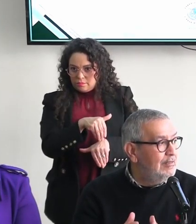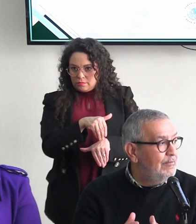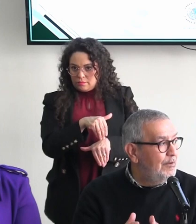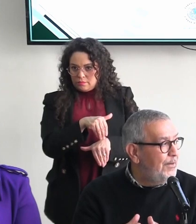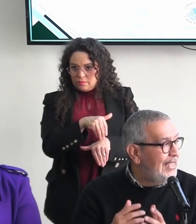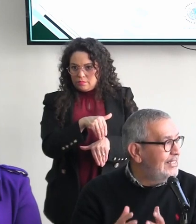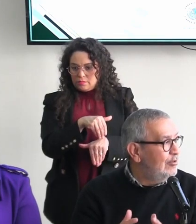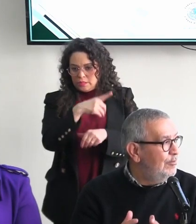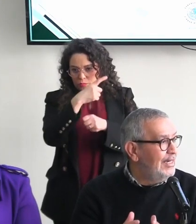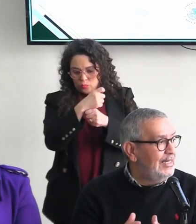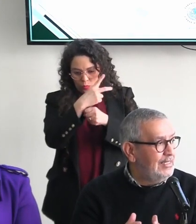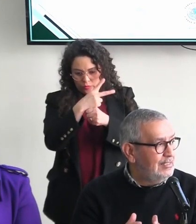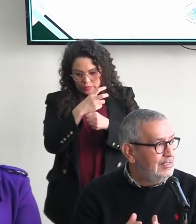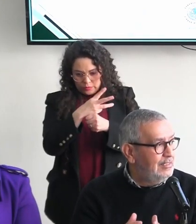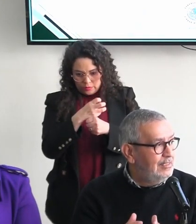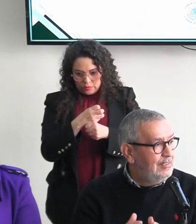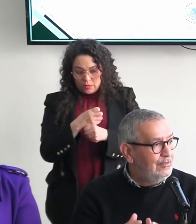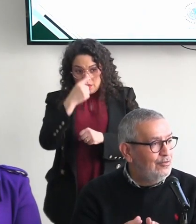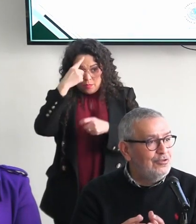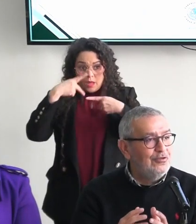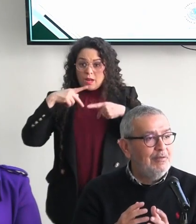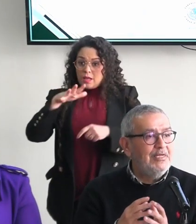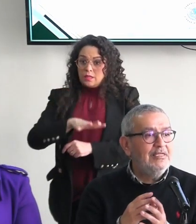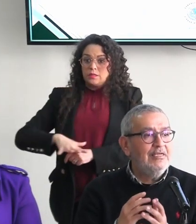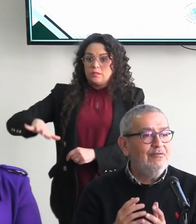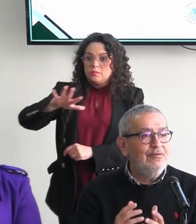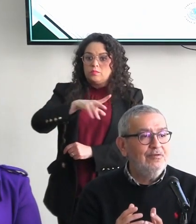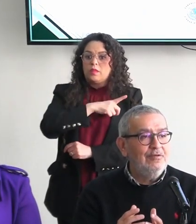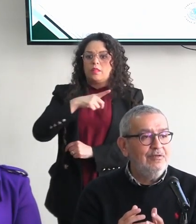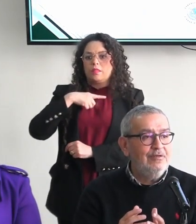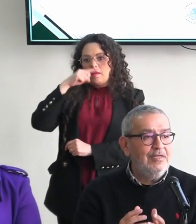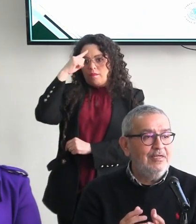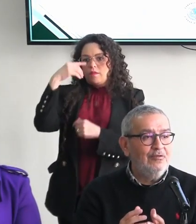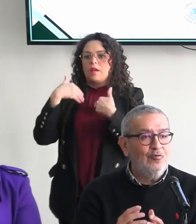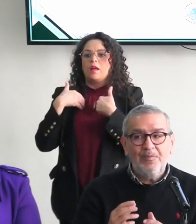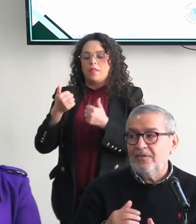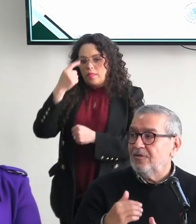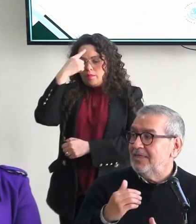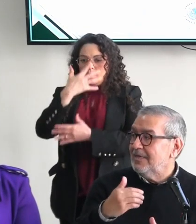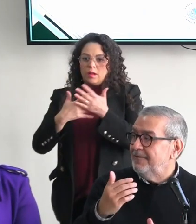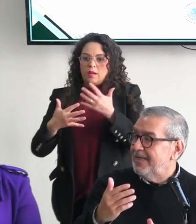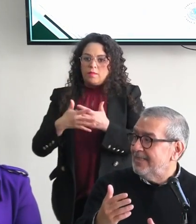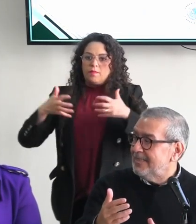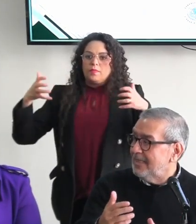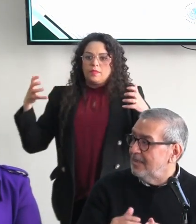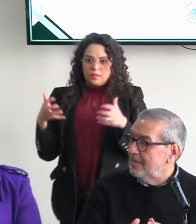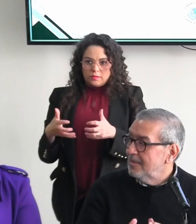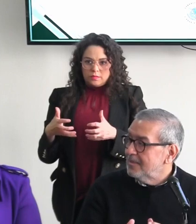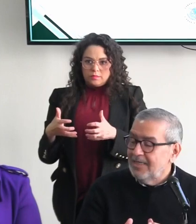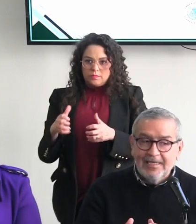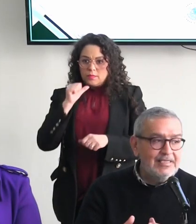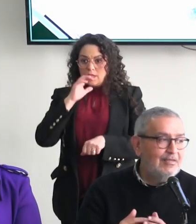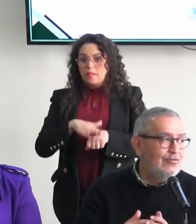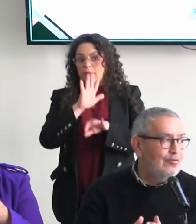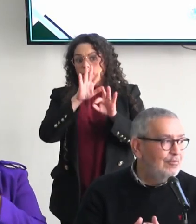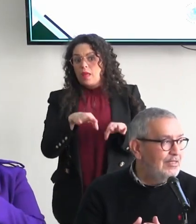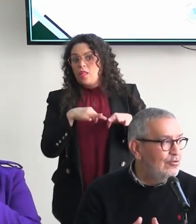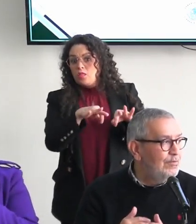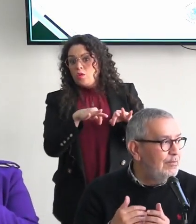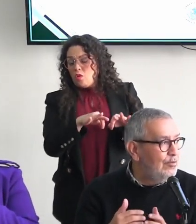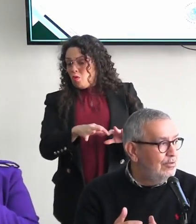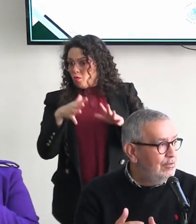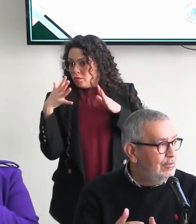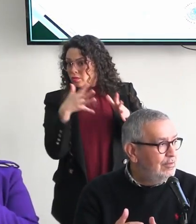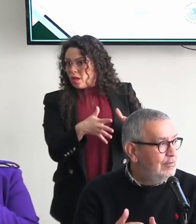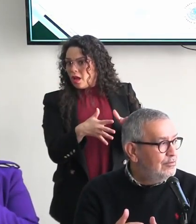algo práctico para la gente, no solamente un documento de referencia, tiene que ser un